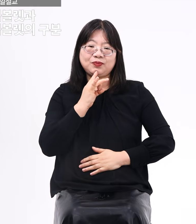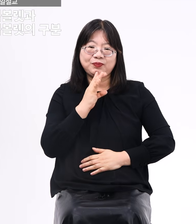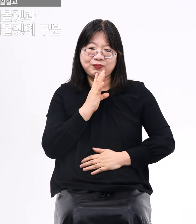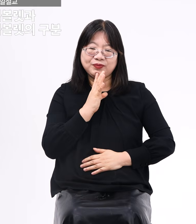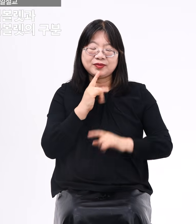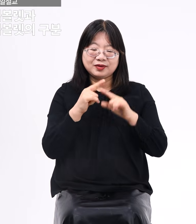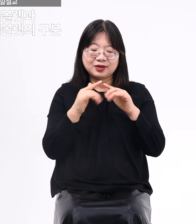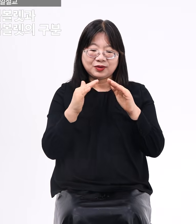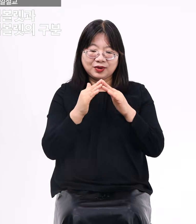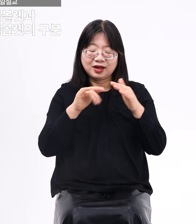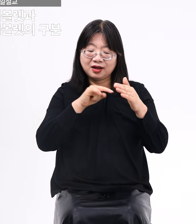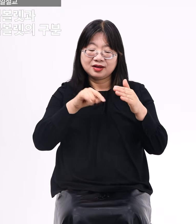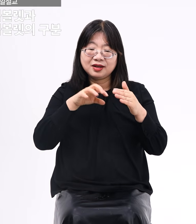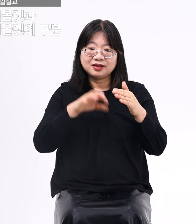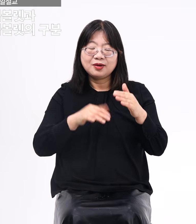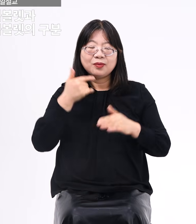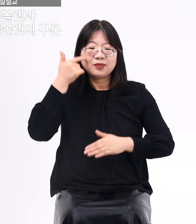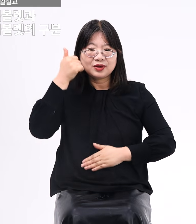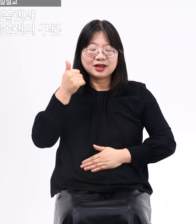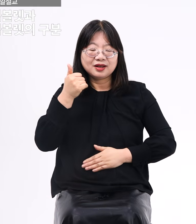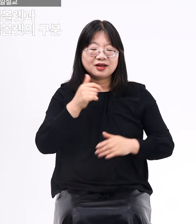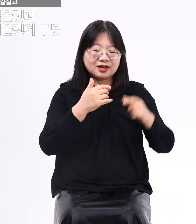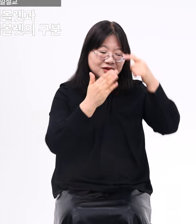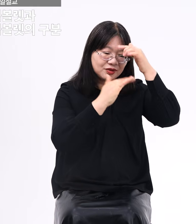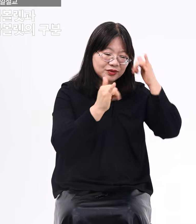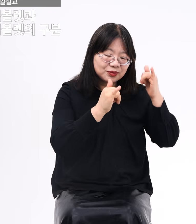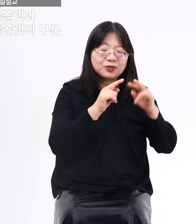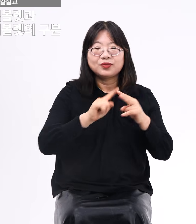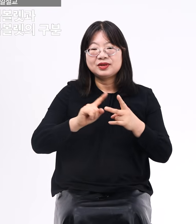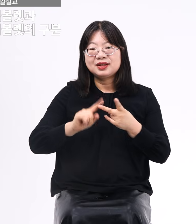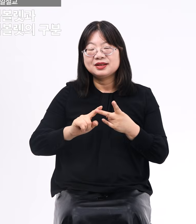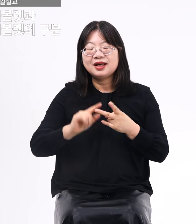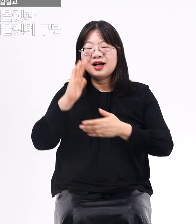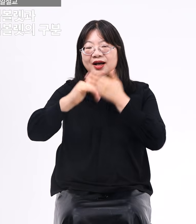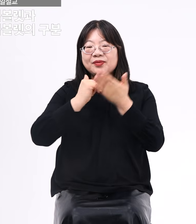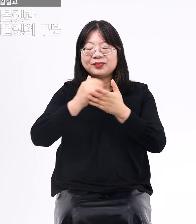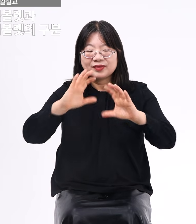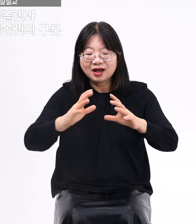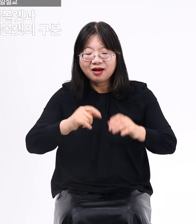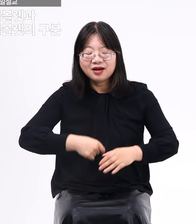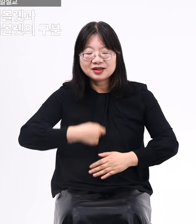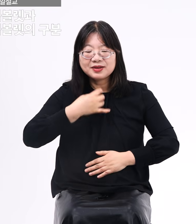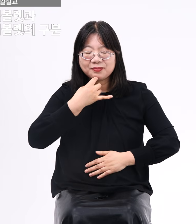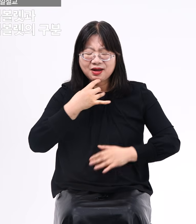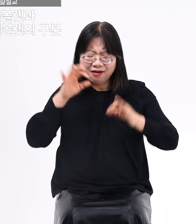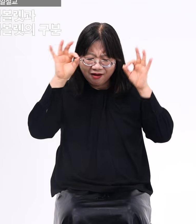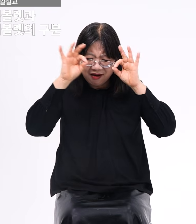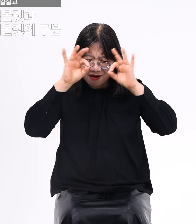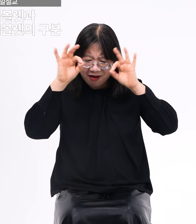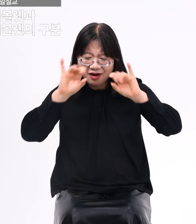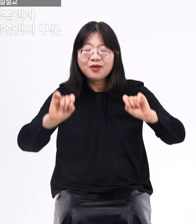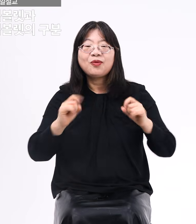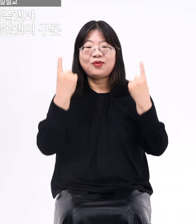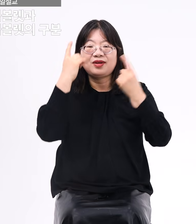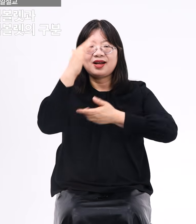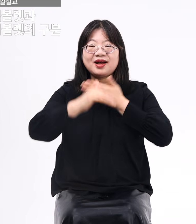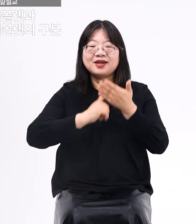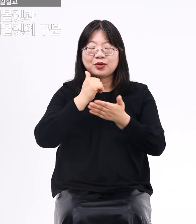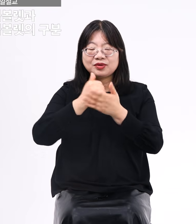오직 교회는 목회자든 성도든 그의 나라와 의를 구하는 동시에